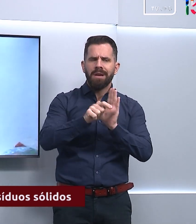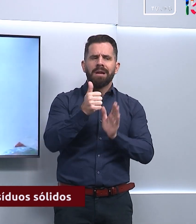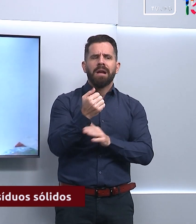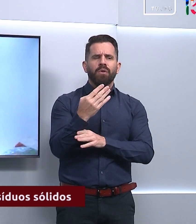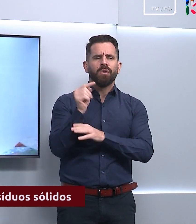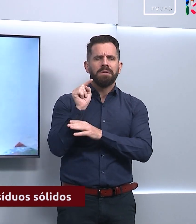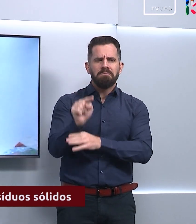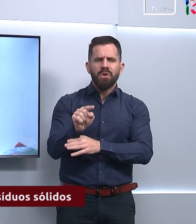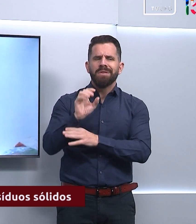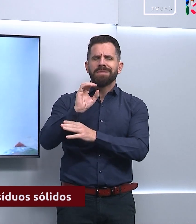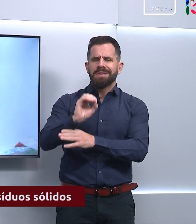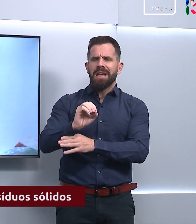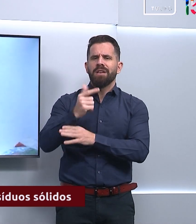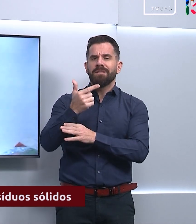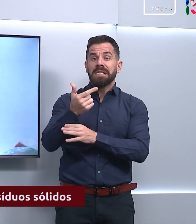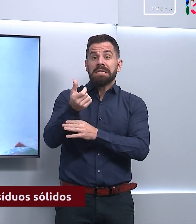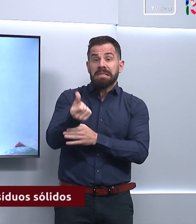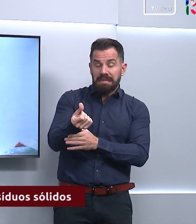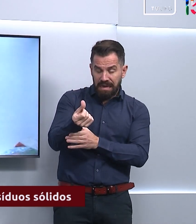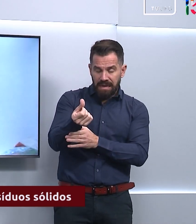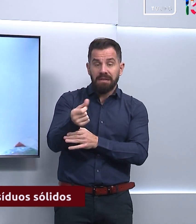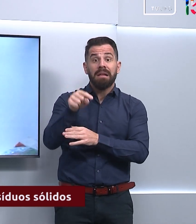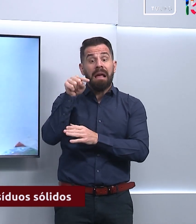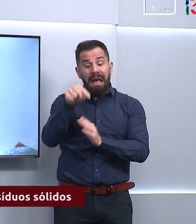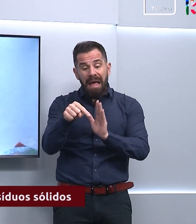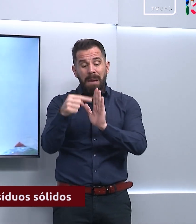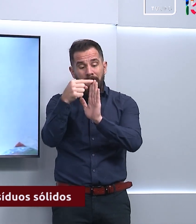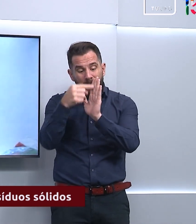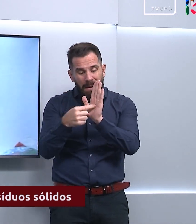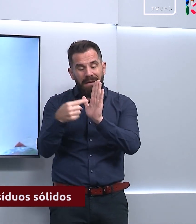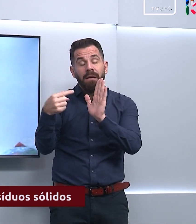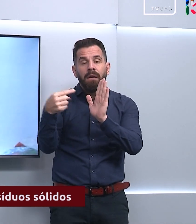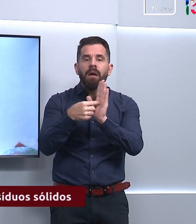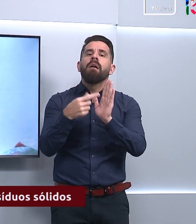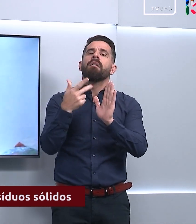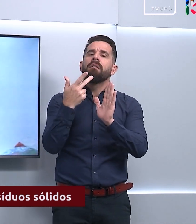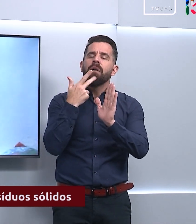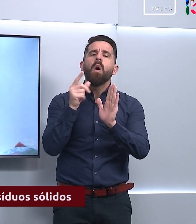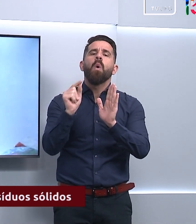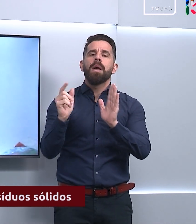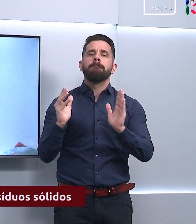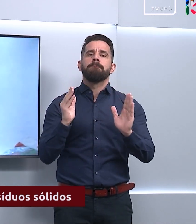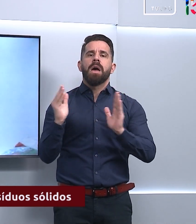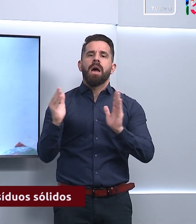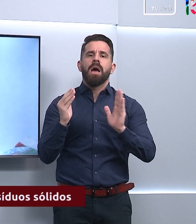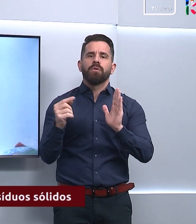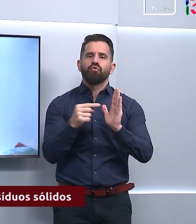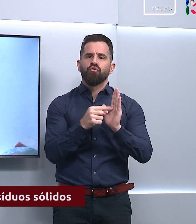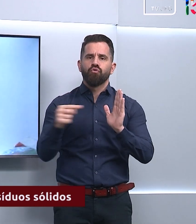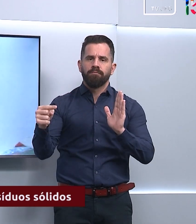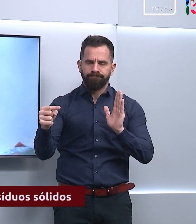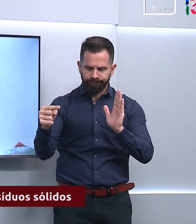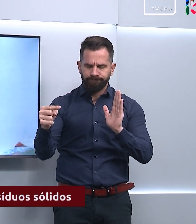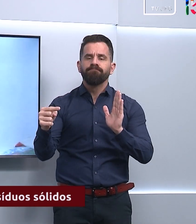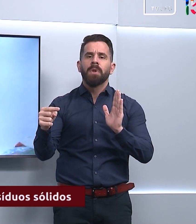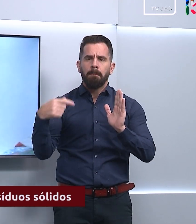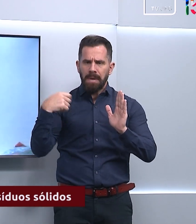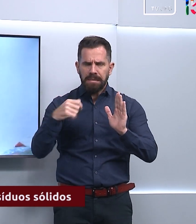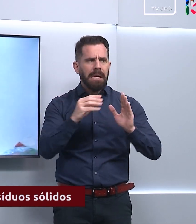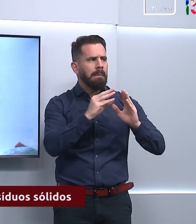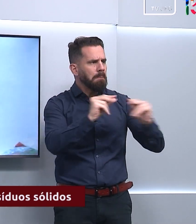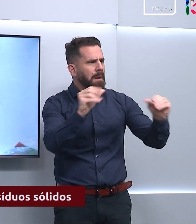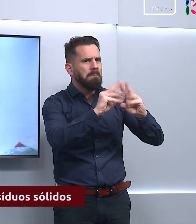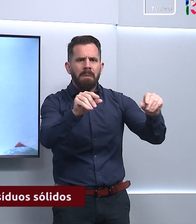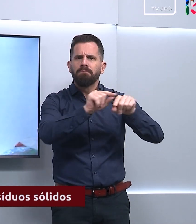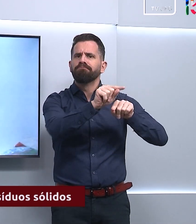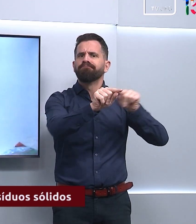14.026 trouxe aí essa questão dos prazos no bojo da Política Nacional de Resíduos Sólidos e diferenciou os